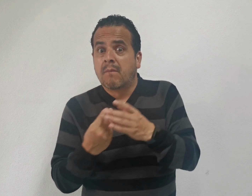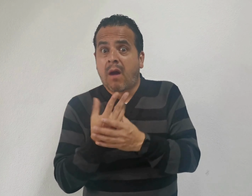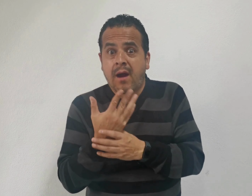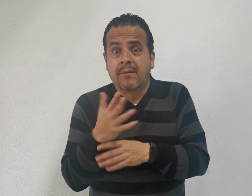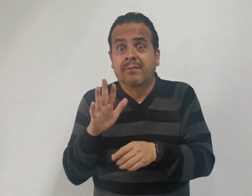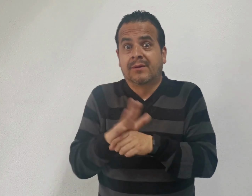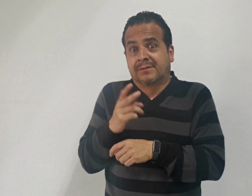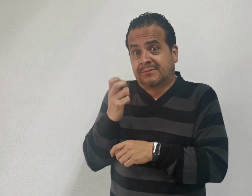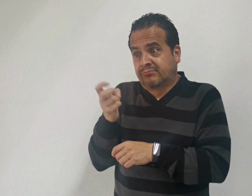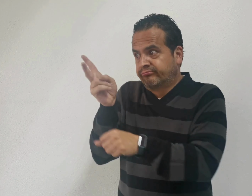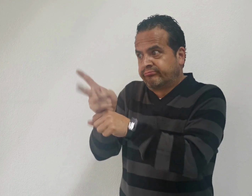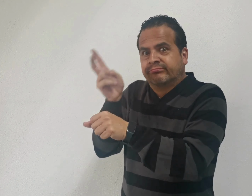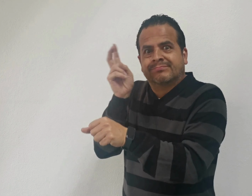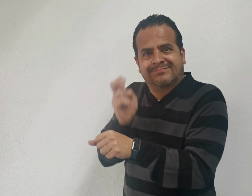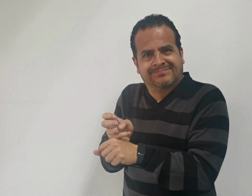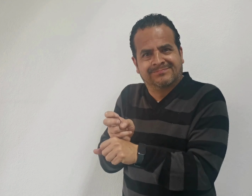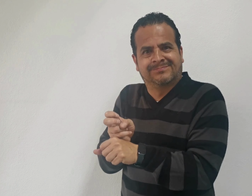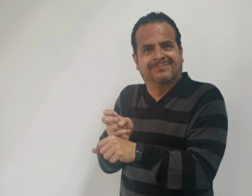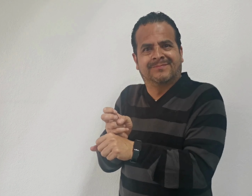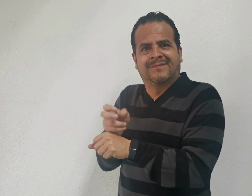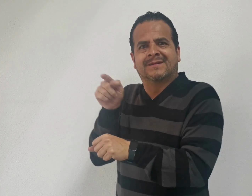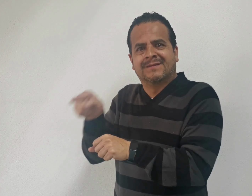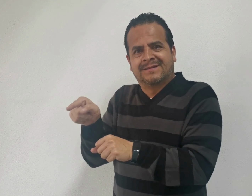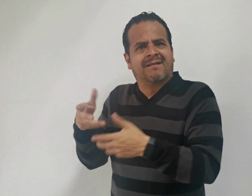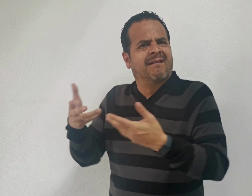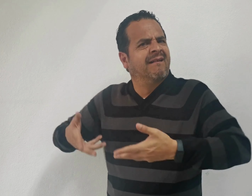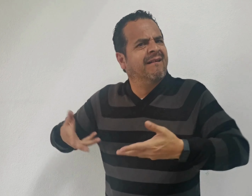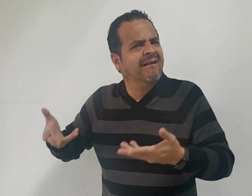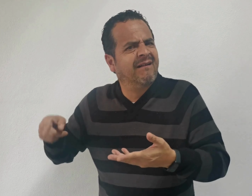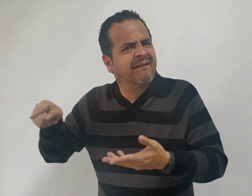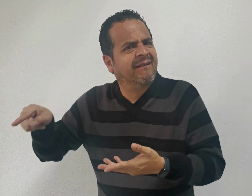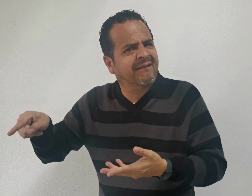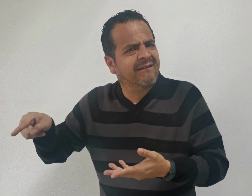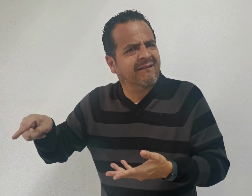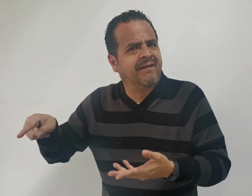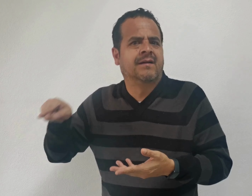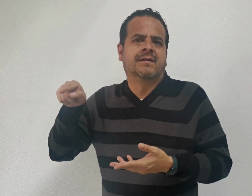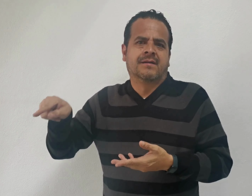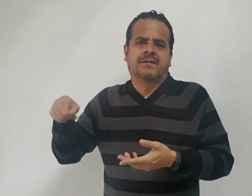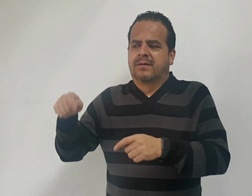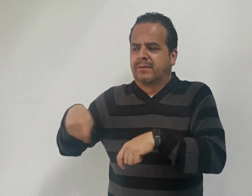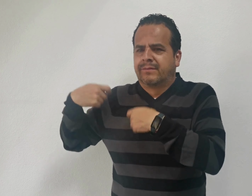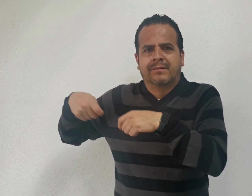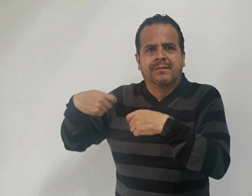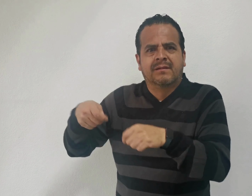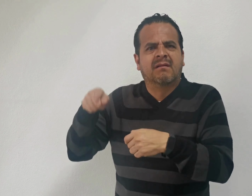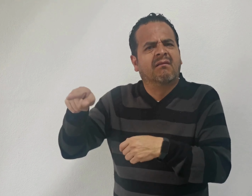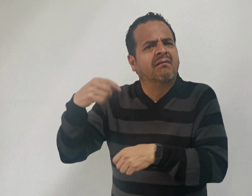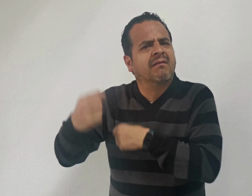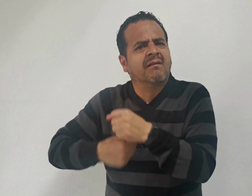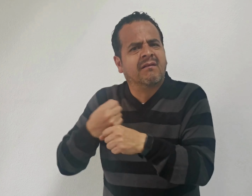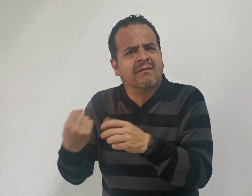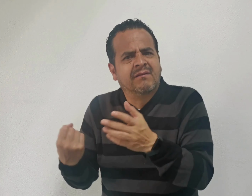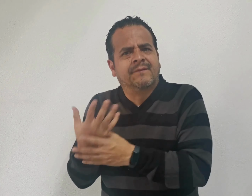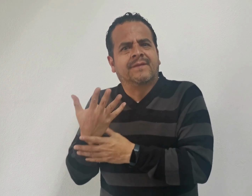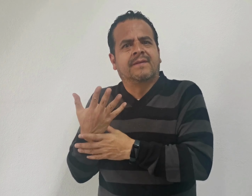puedan compartir Qué cosas hacen ustedes como tradición que ayuda a hacer este cambio de año y los